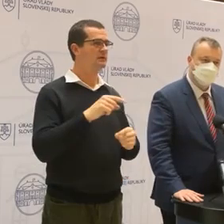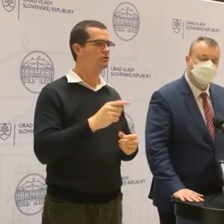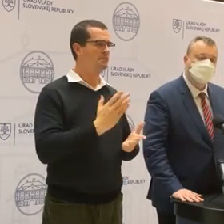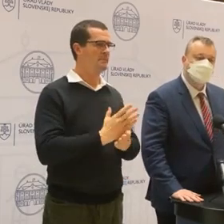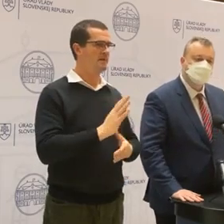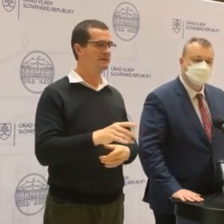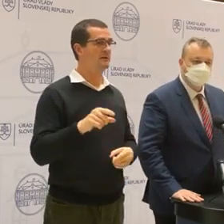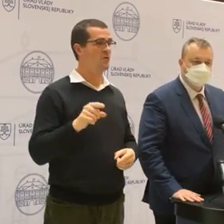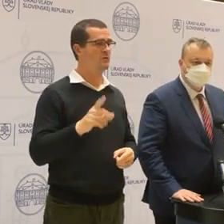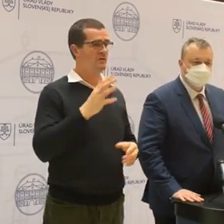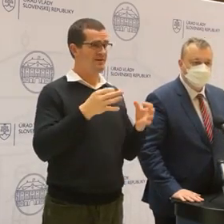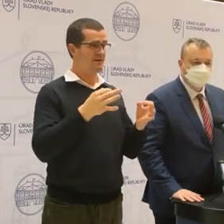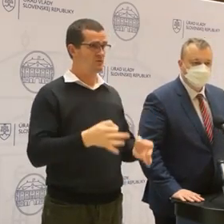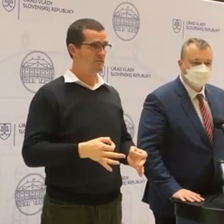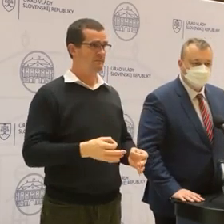opatrenia.